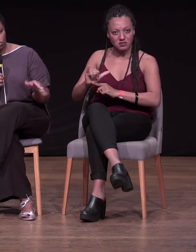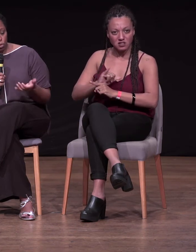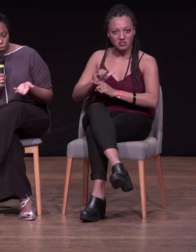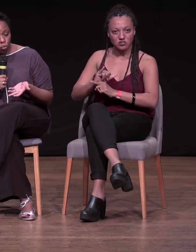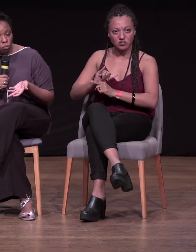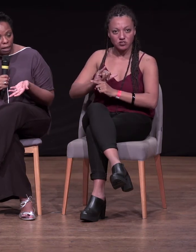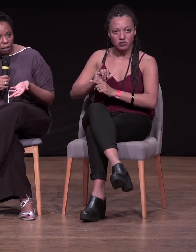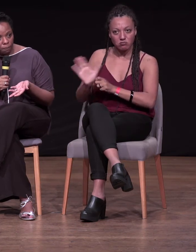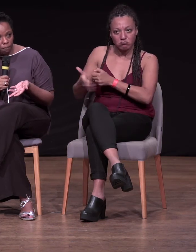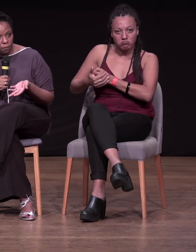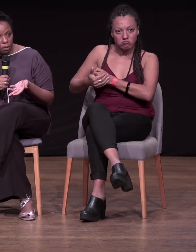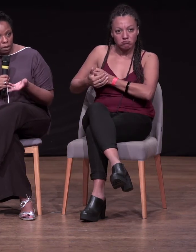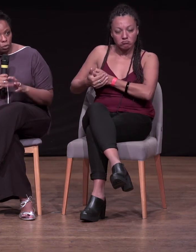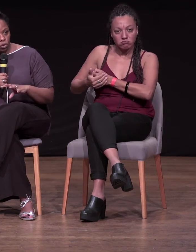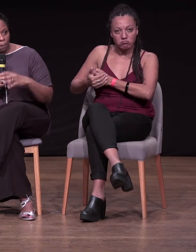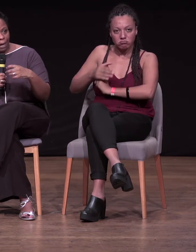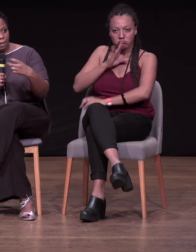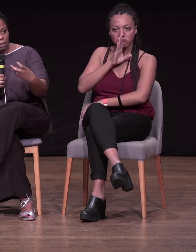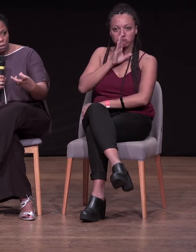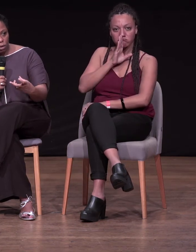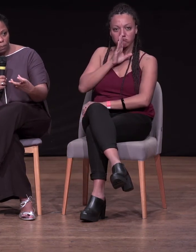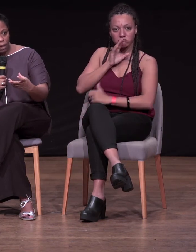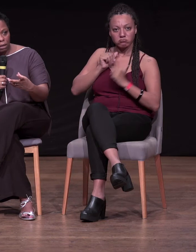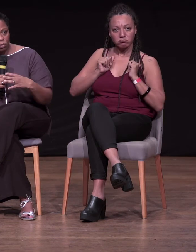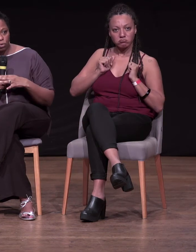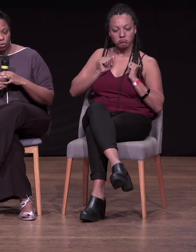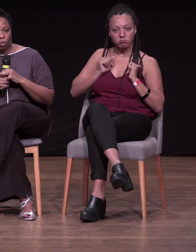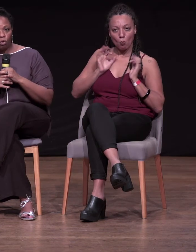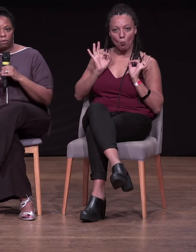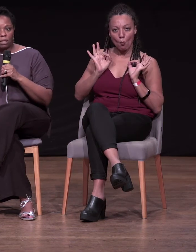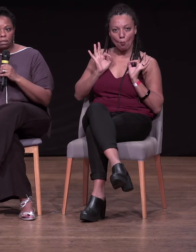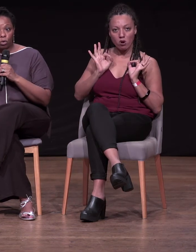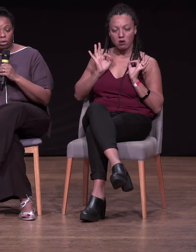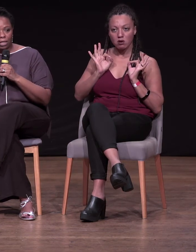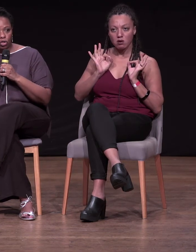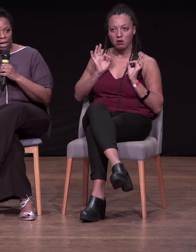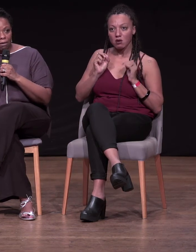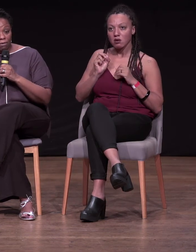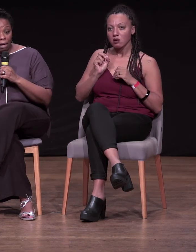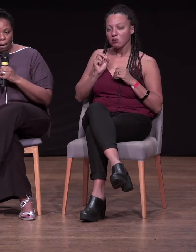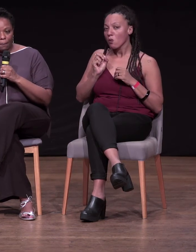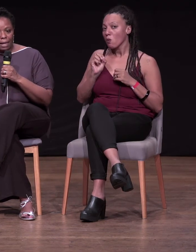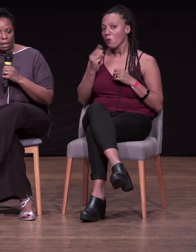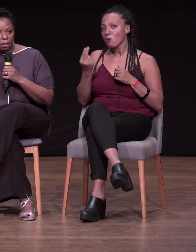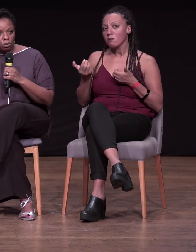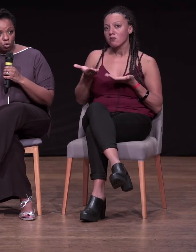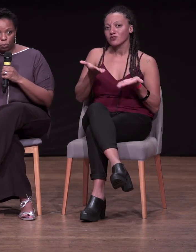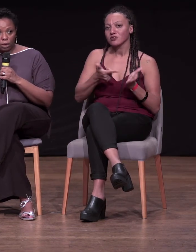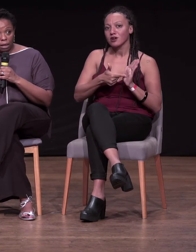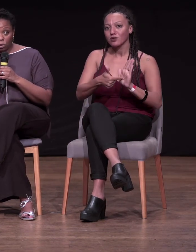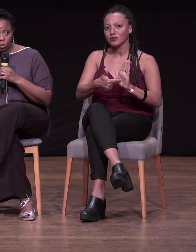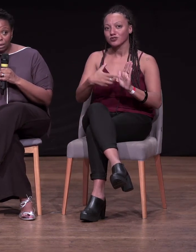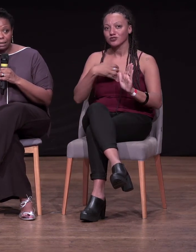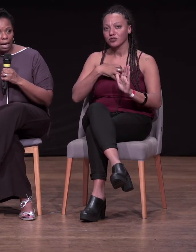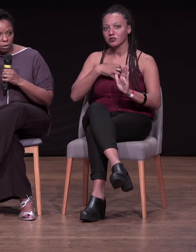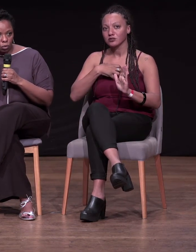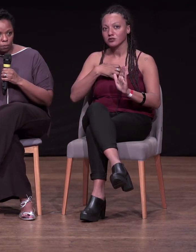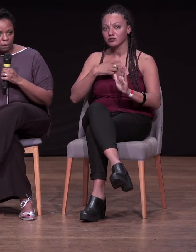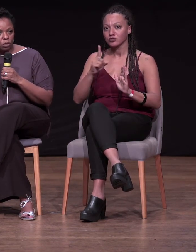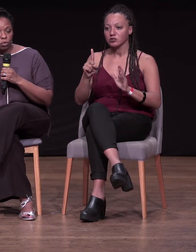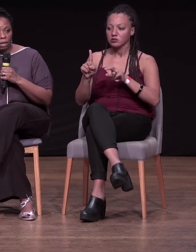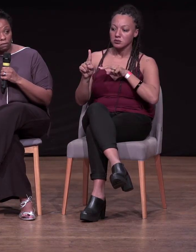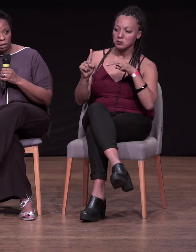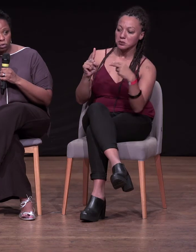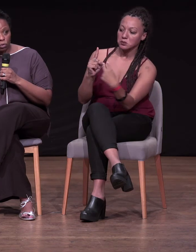não falar disso nunca? Não chamar atenção para isso, não oferecer outra chave para ler isso, porque isso está